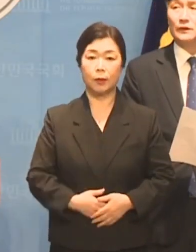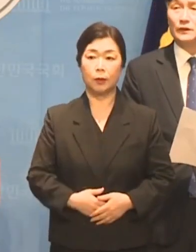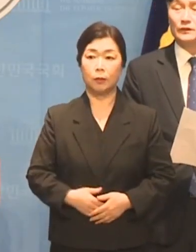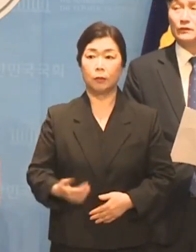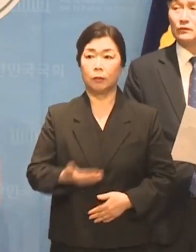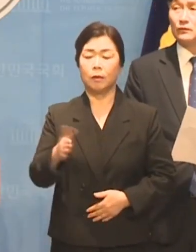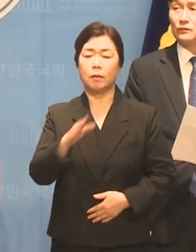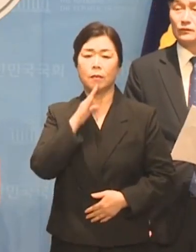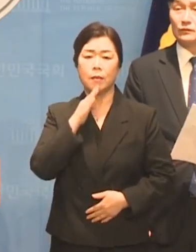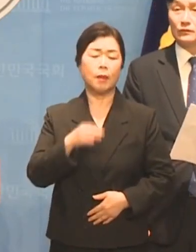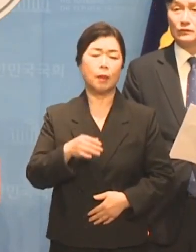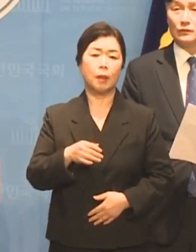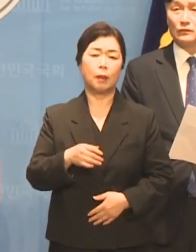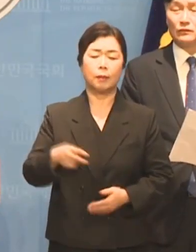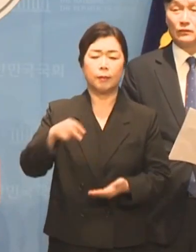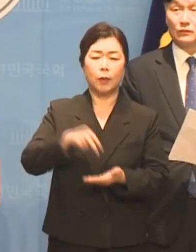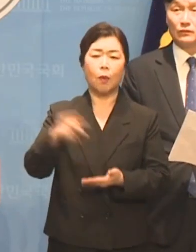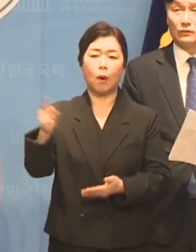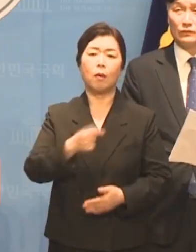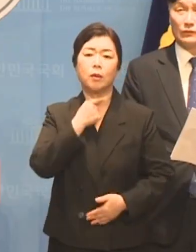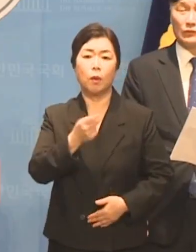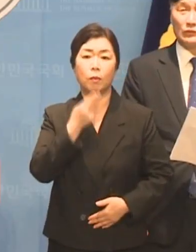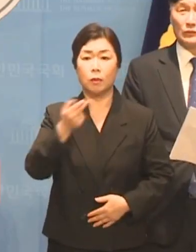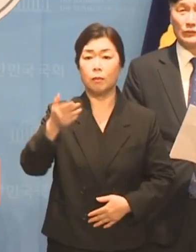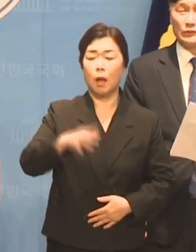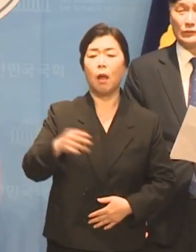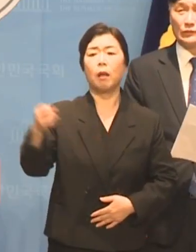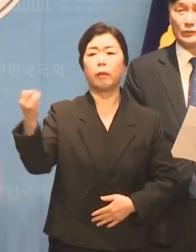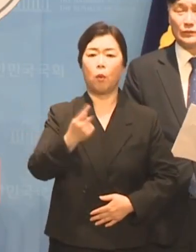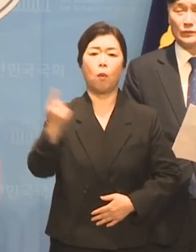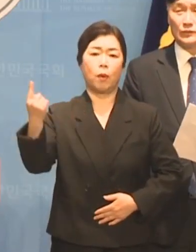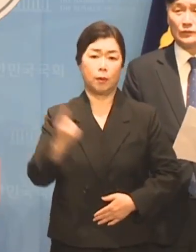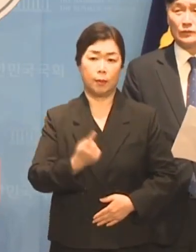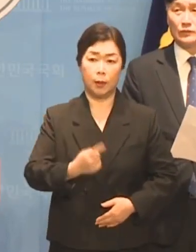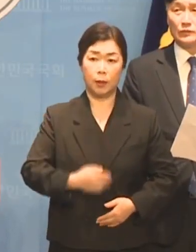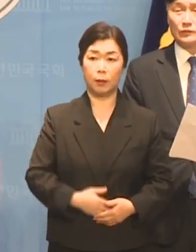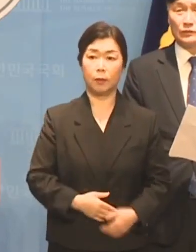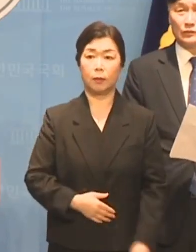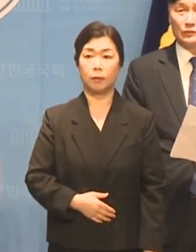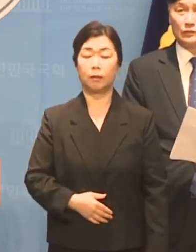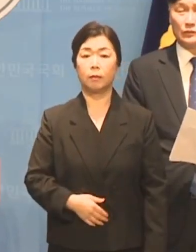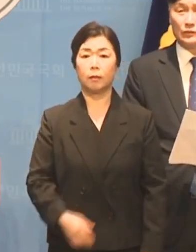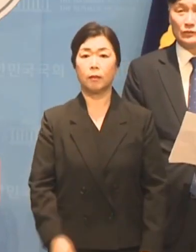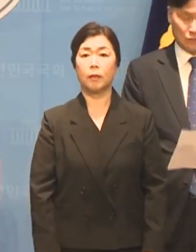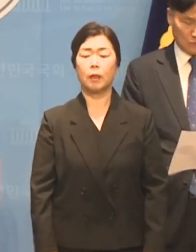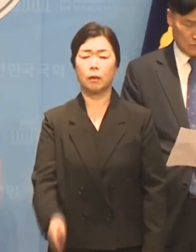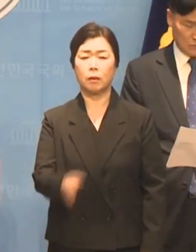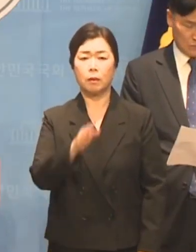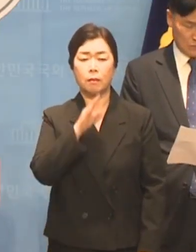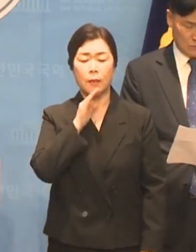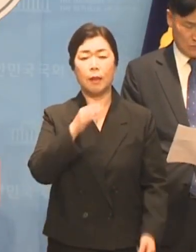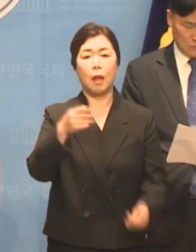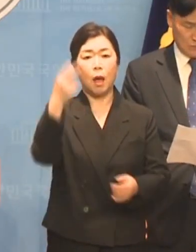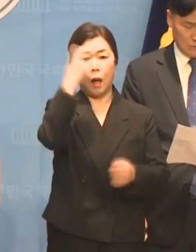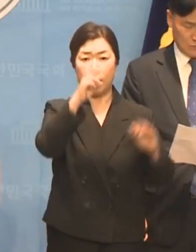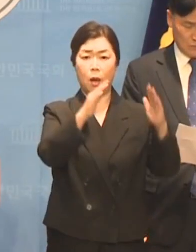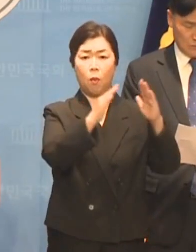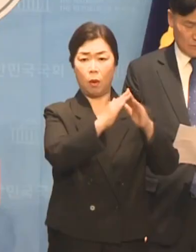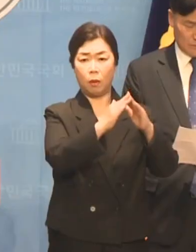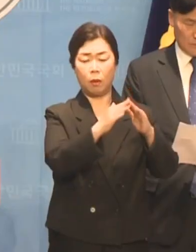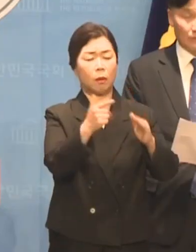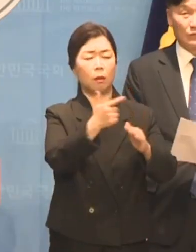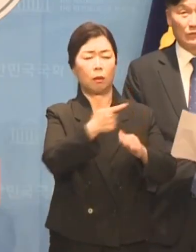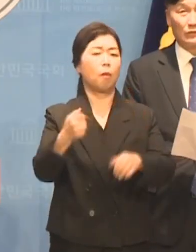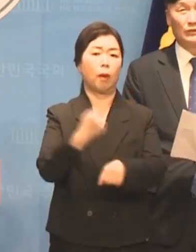저희들도 정말 서고 싶지 않은 자리인데 또 이렇게 서게 됐습니다. 정말 감사원이 해도